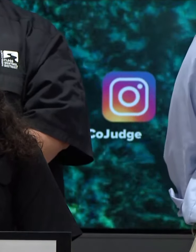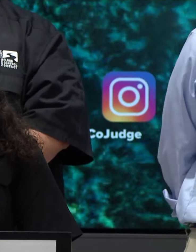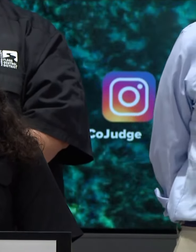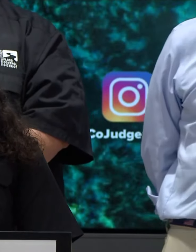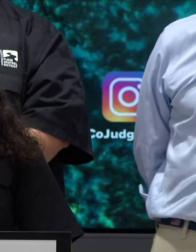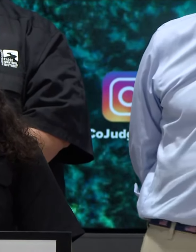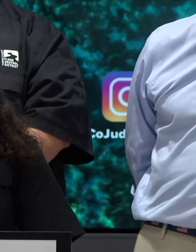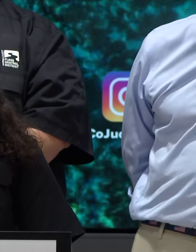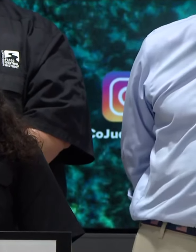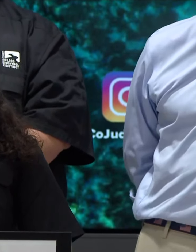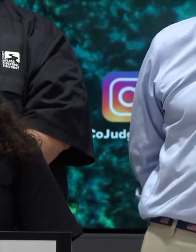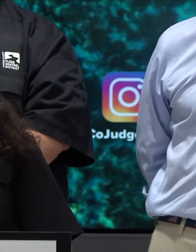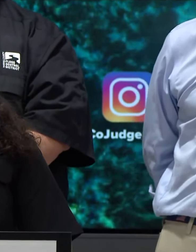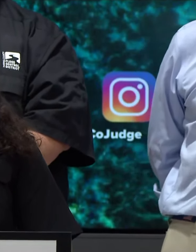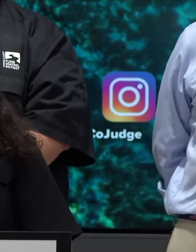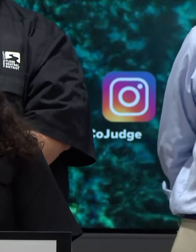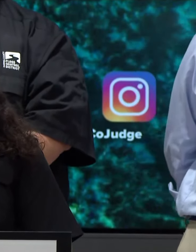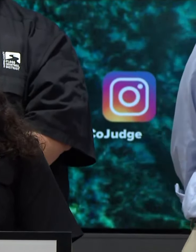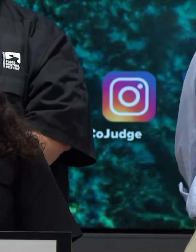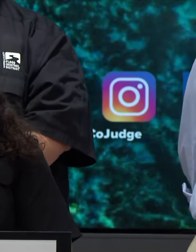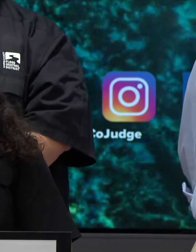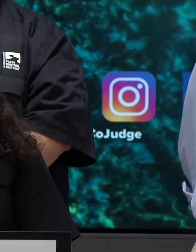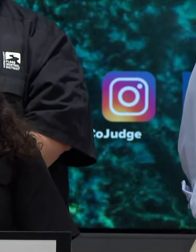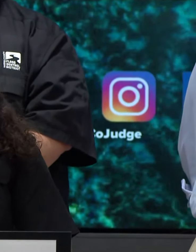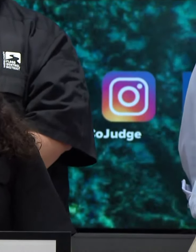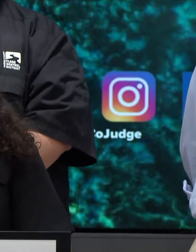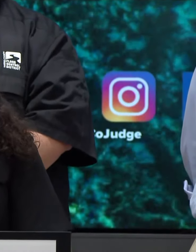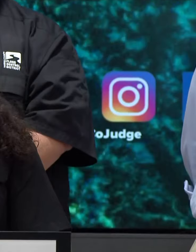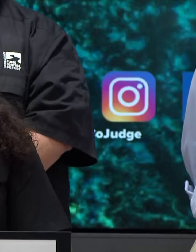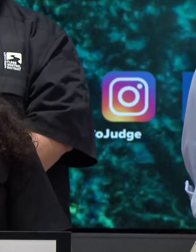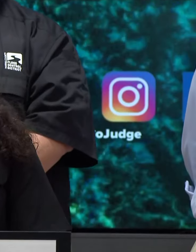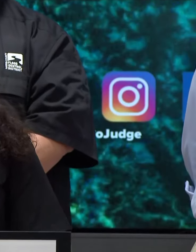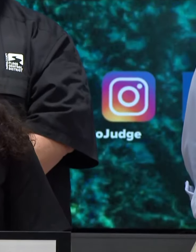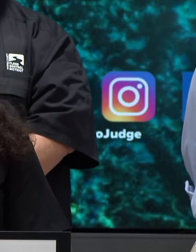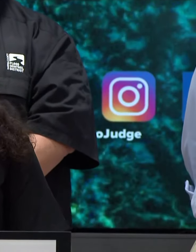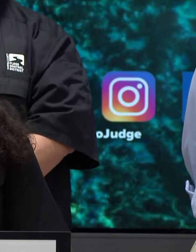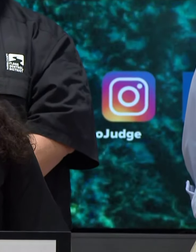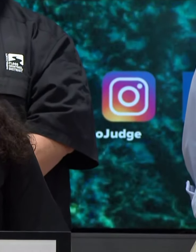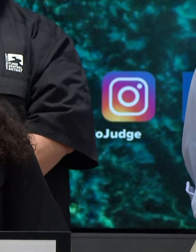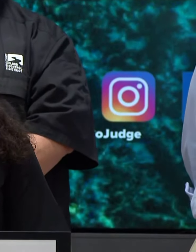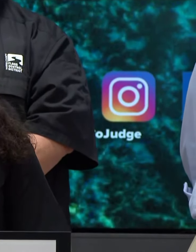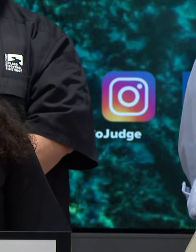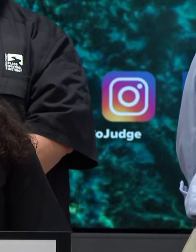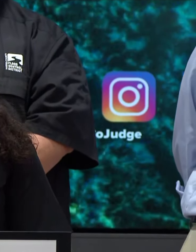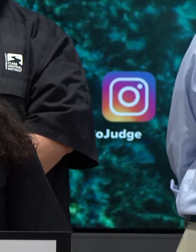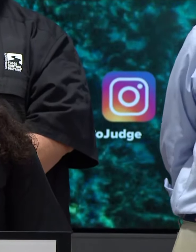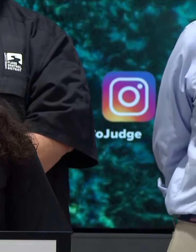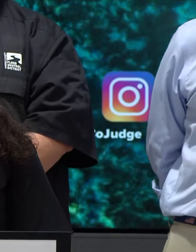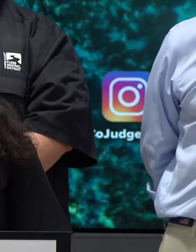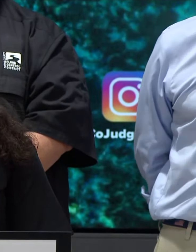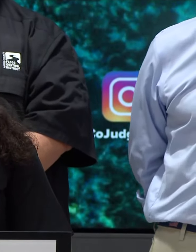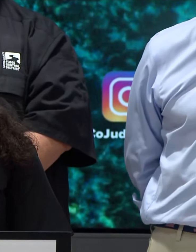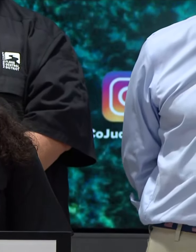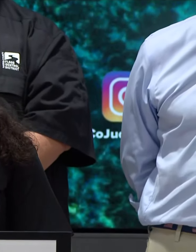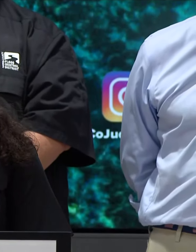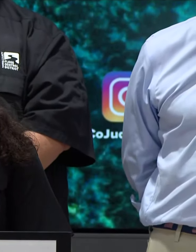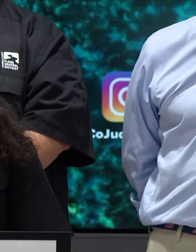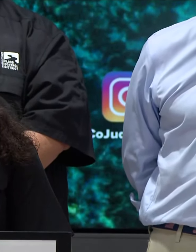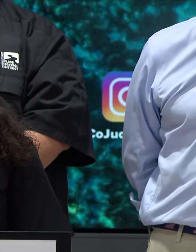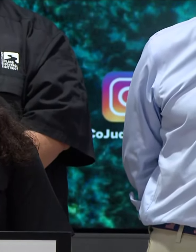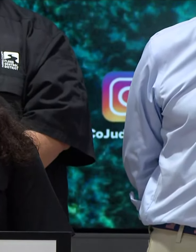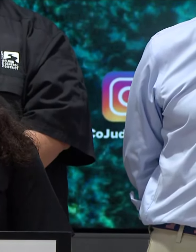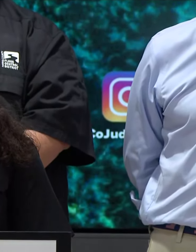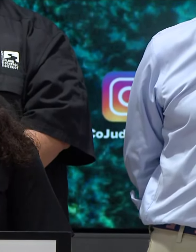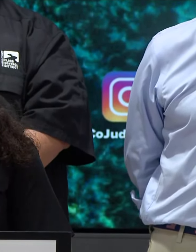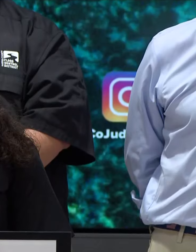calor. Todos estamos batallando a dormir y encima de eso queremos refrescarnos. Ya estamos cansados de las tormentas. Hay